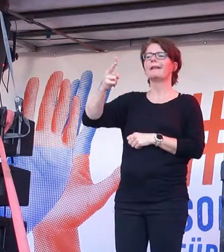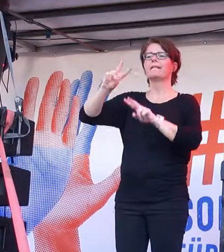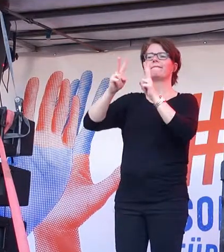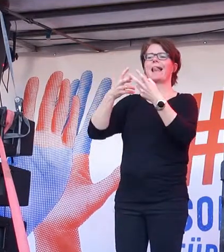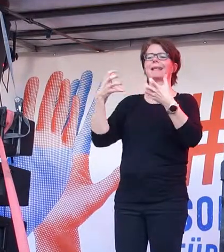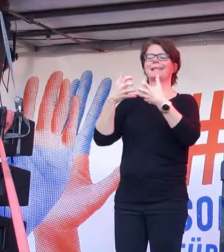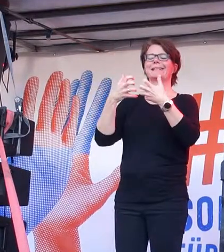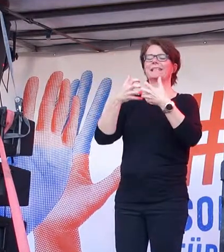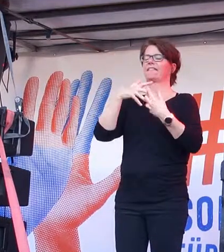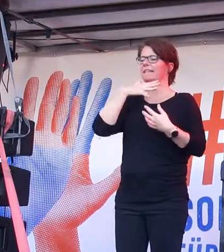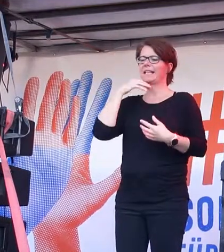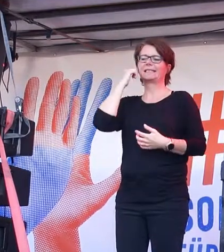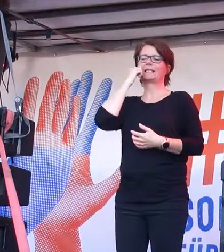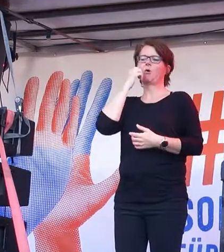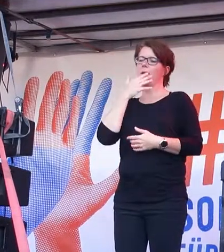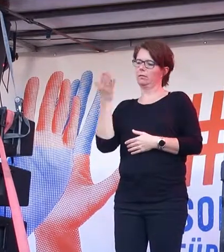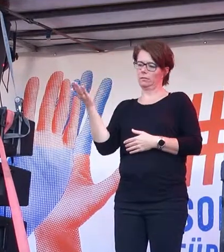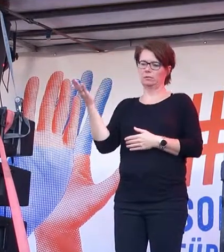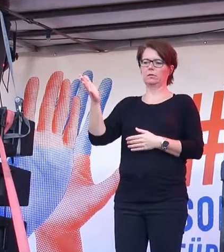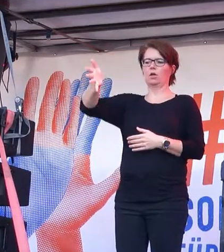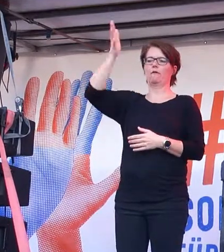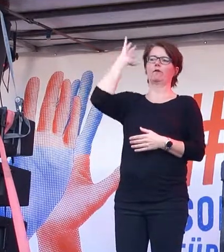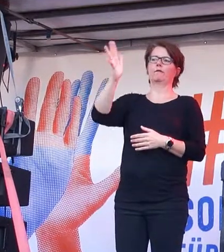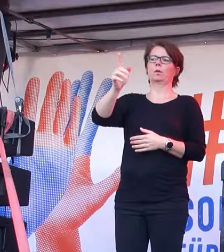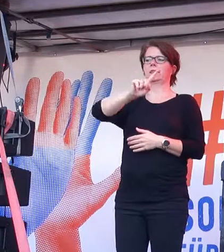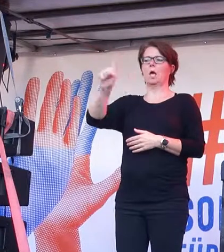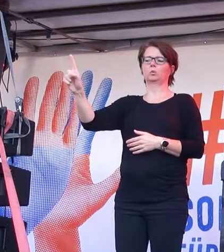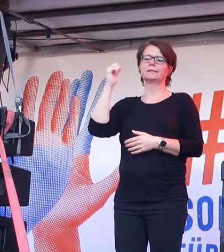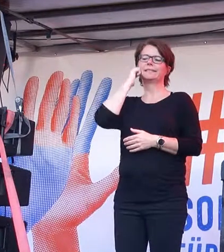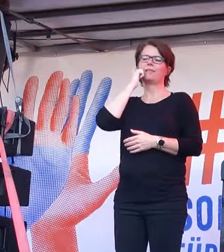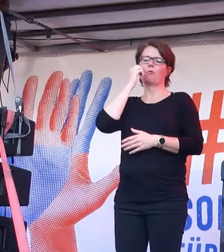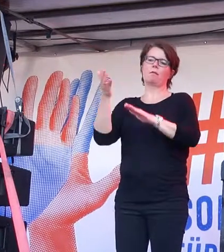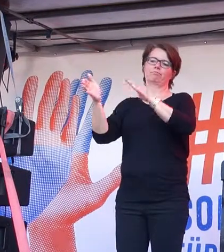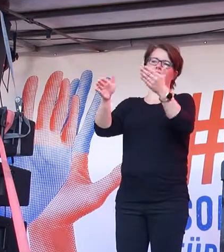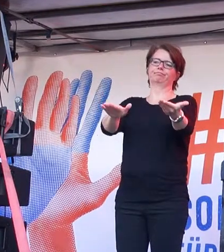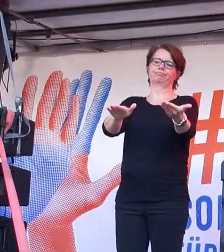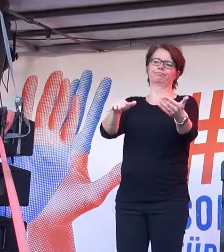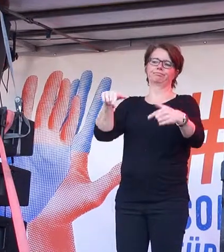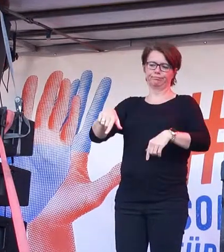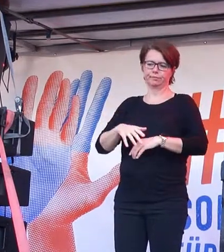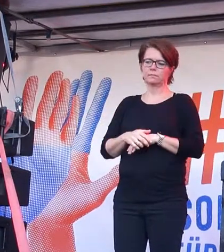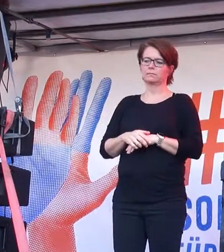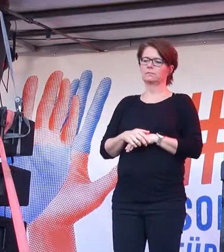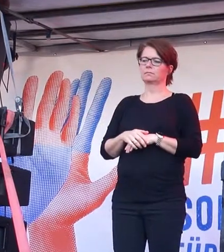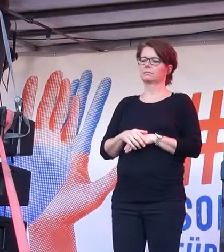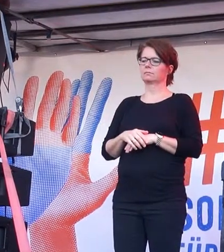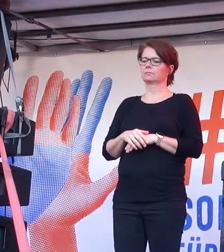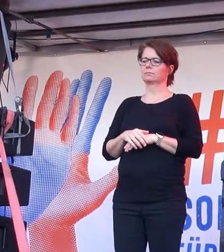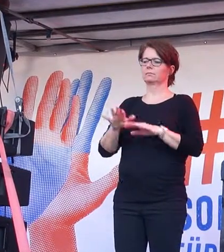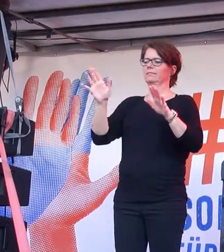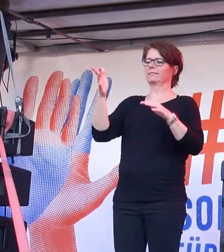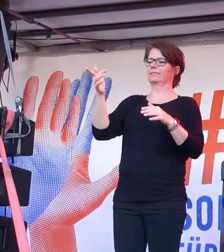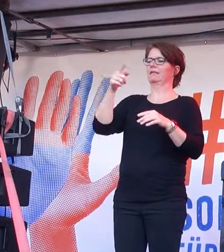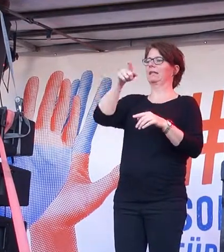Million von ihnen. Okay, keine Sorge. Ich mache jetzt hier nicht diese Opfergeschichte, sondern es geht